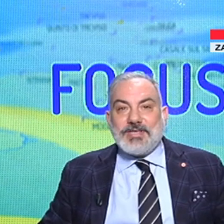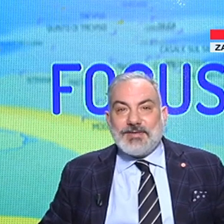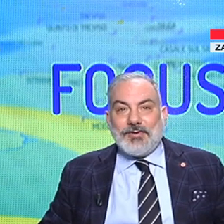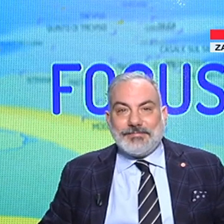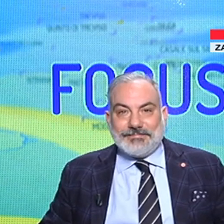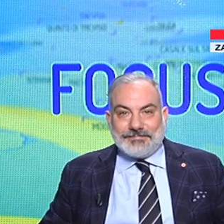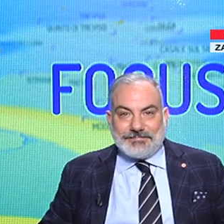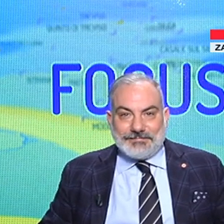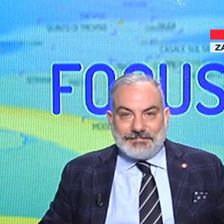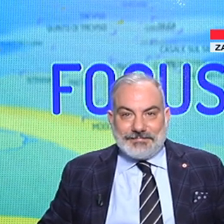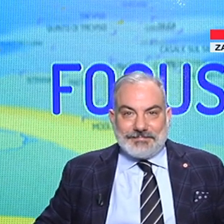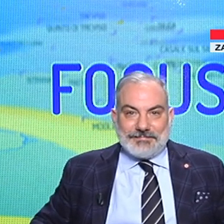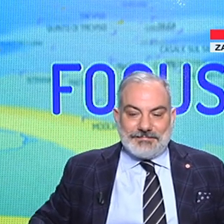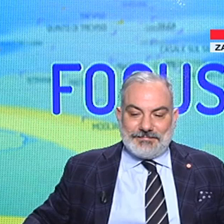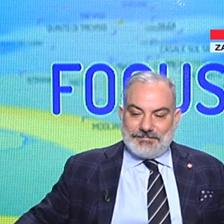fra pochissimo.